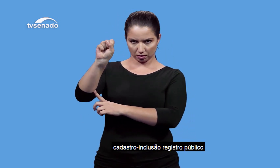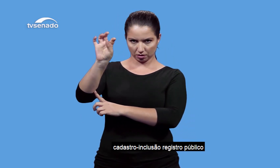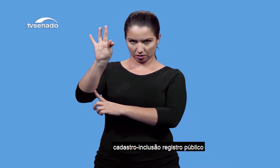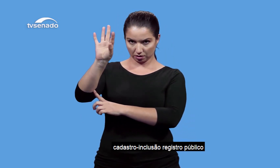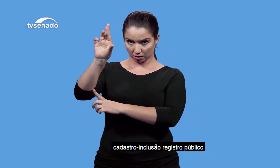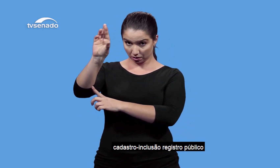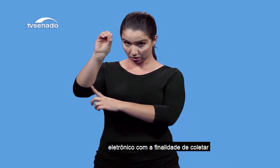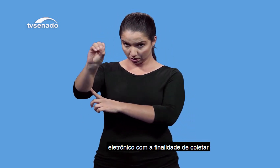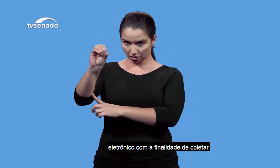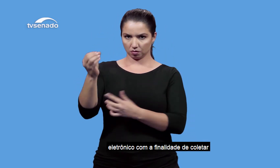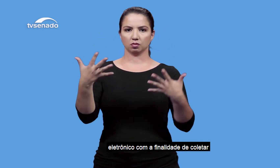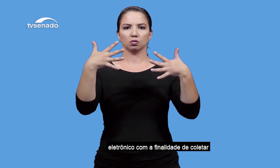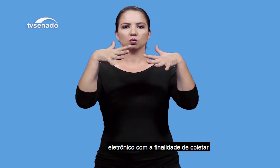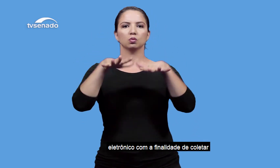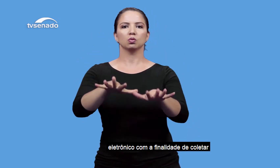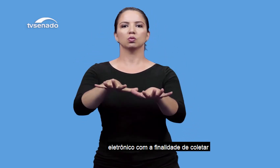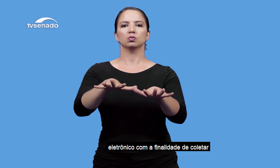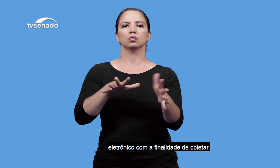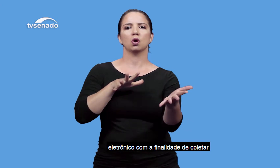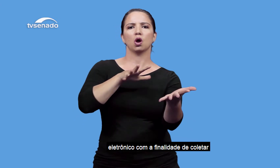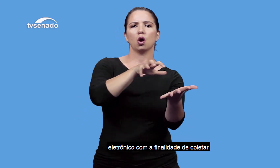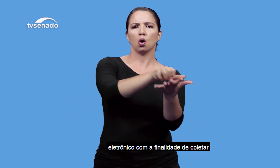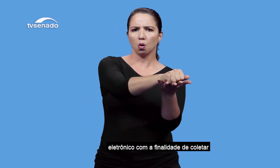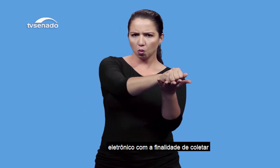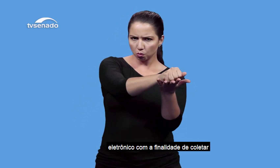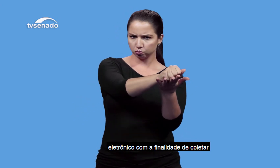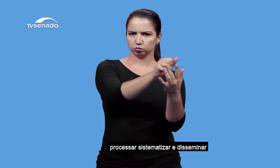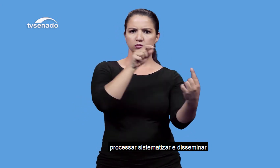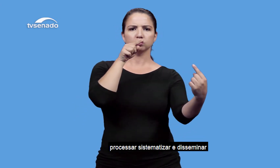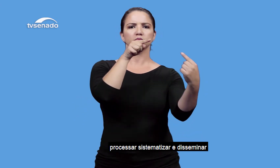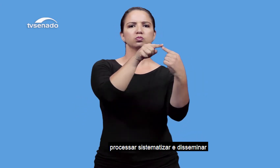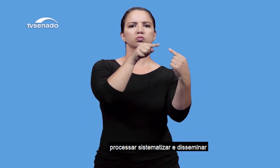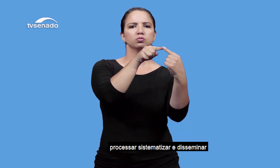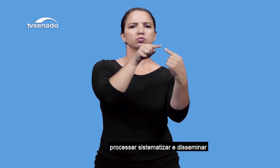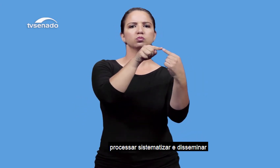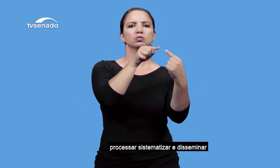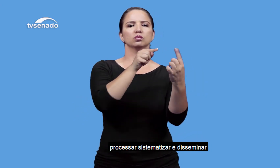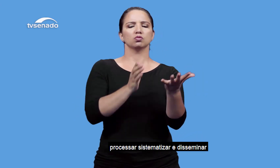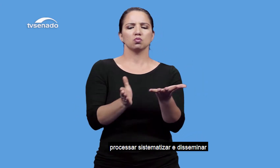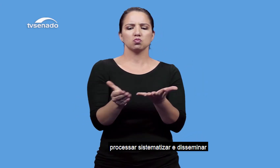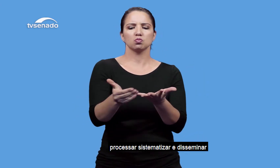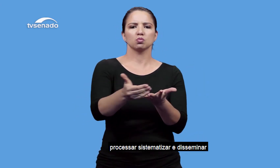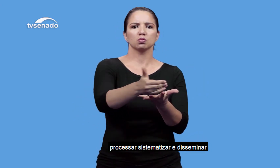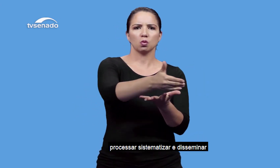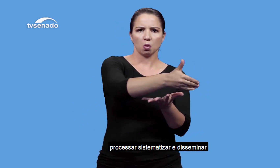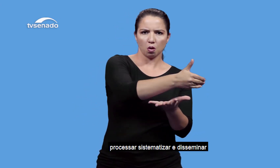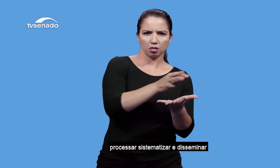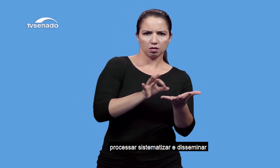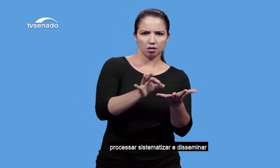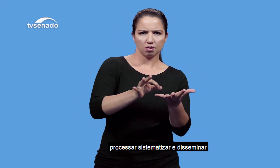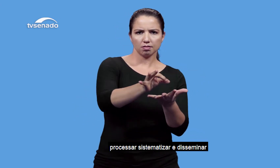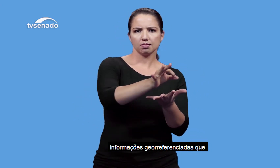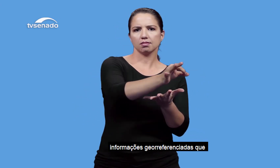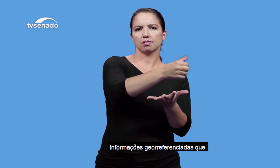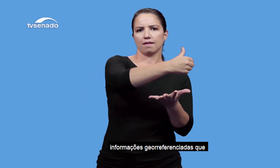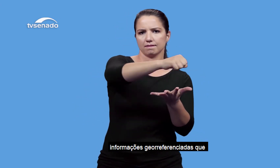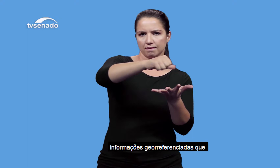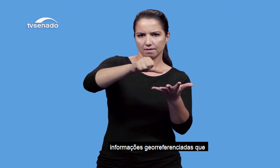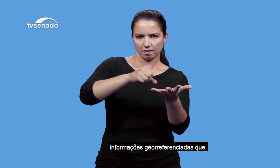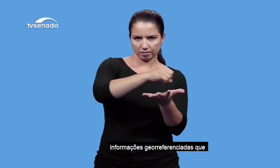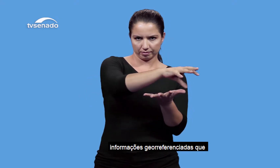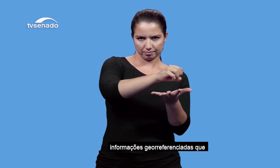registro público eletrônico com a finalidade de coletar processar sistematizar e disseminar